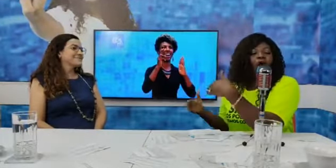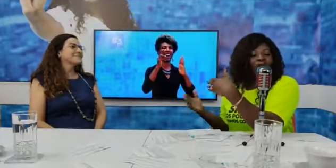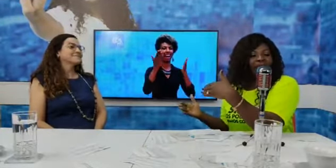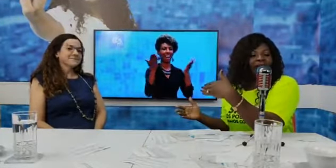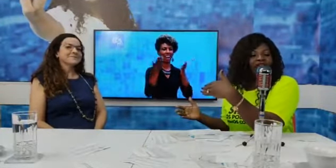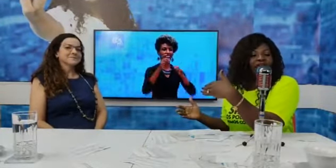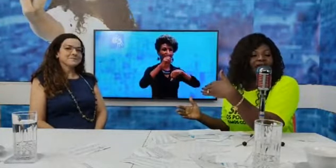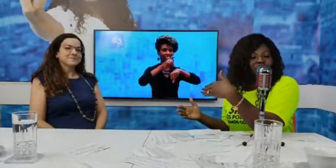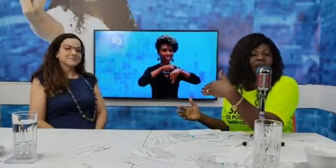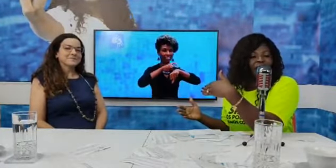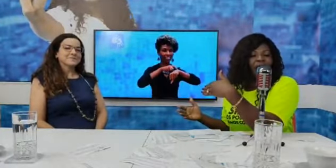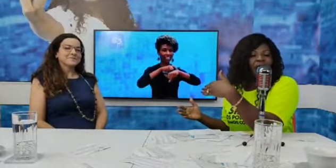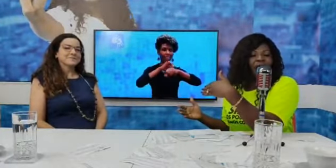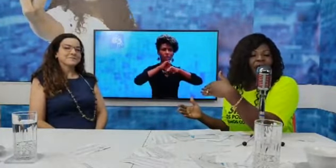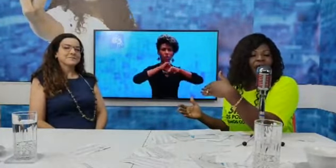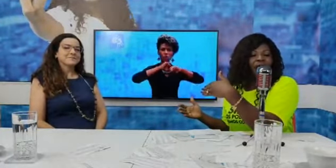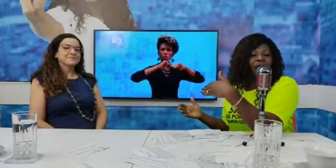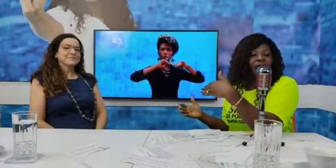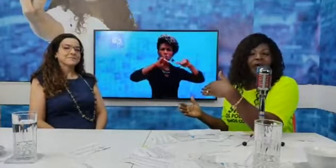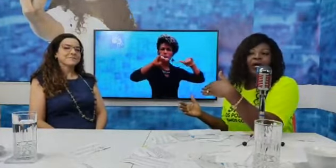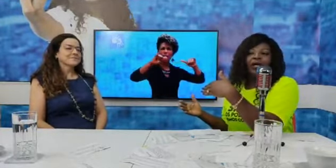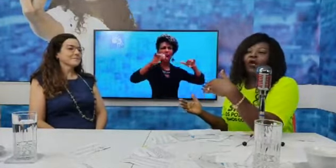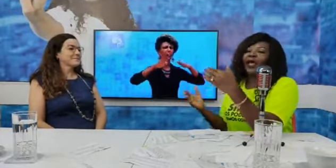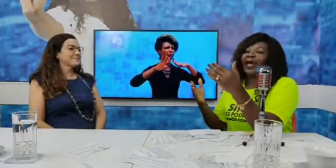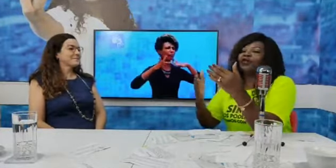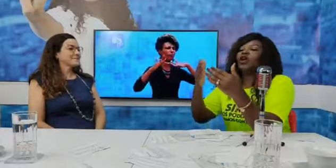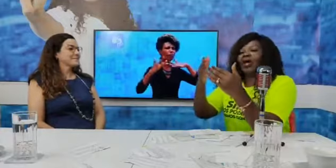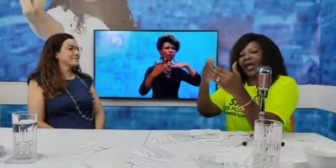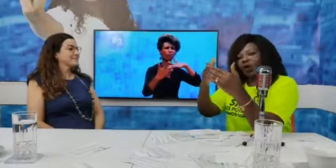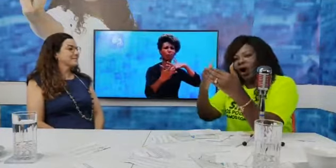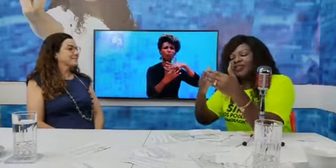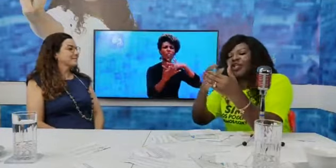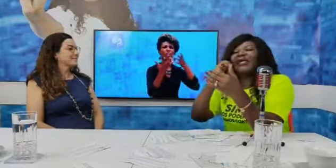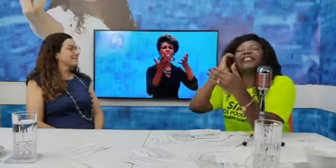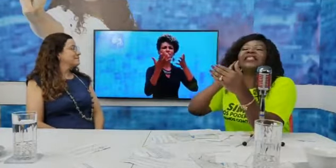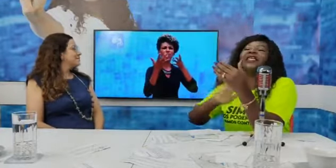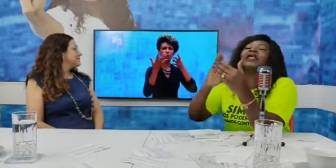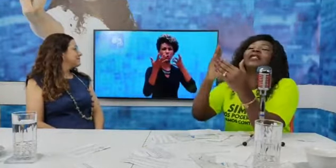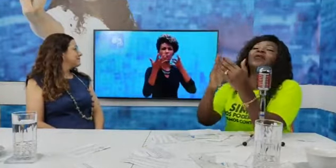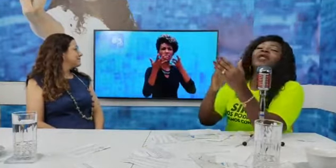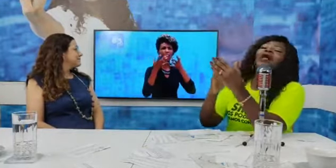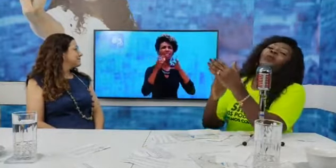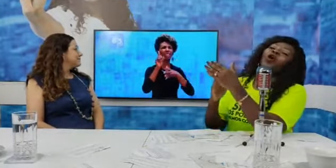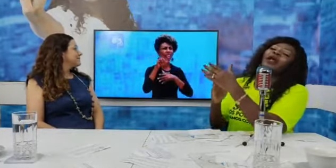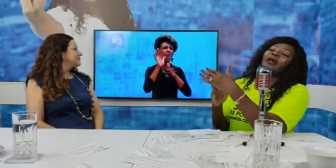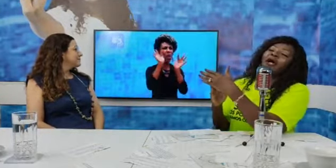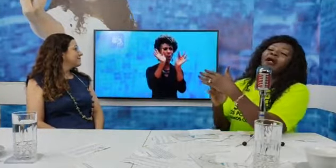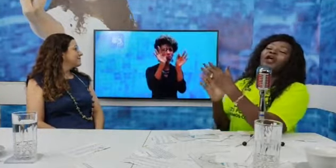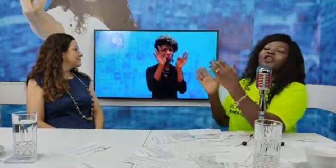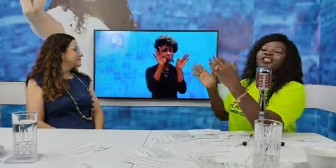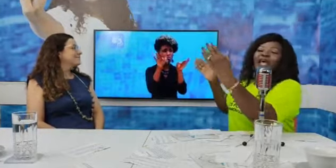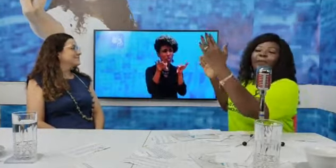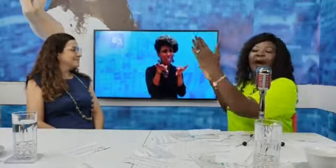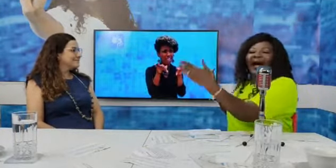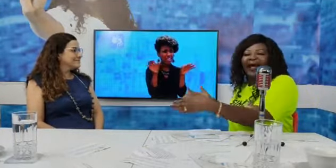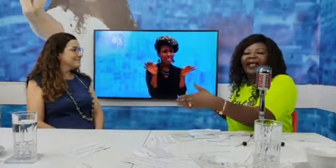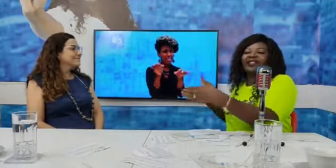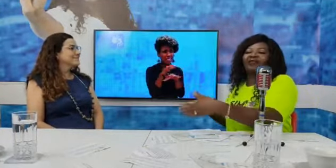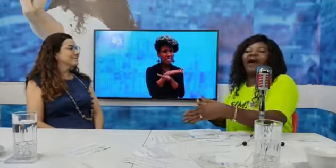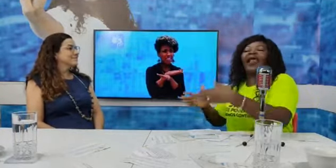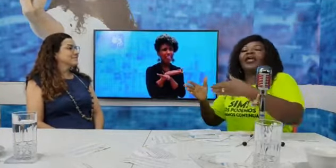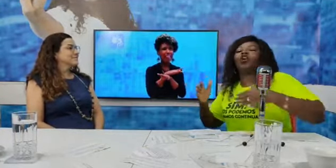e coloque nas redes sociais, por favor. Eu quero que recorte assim que terminar o programa.